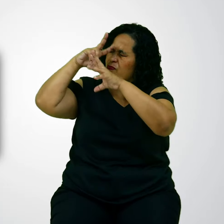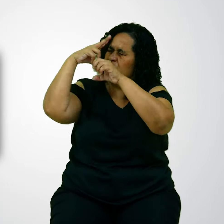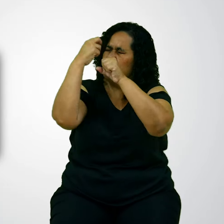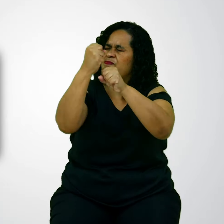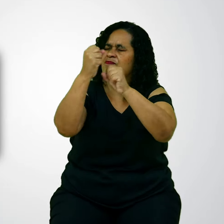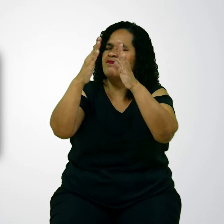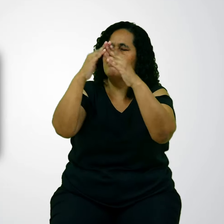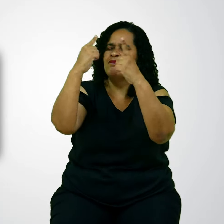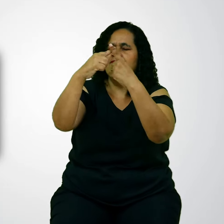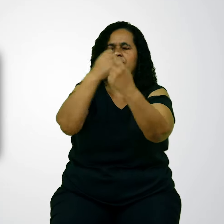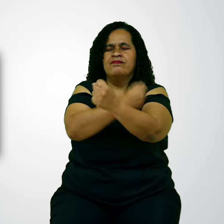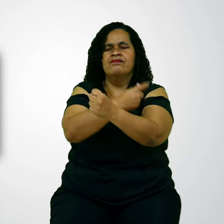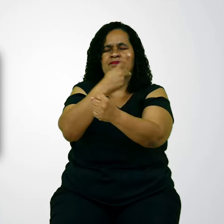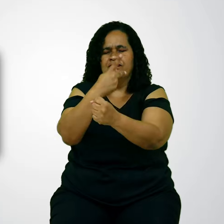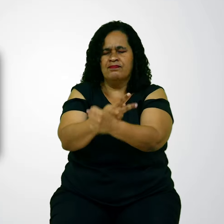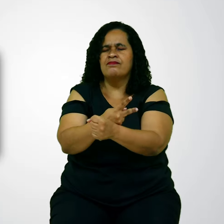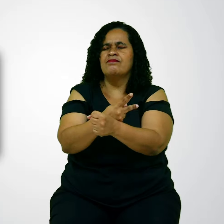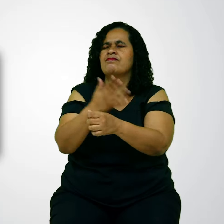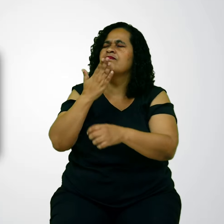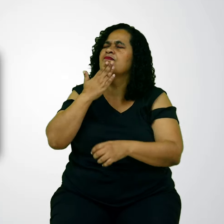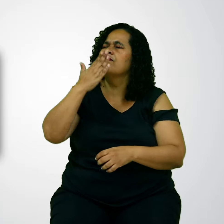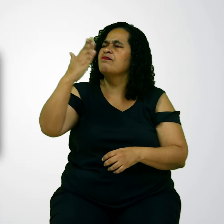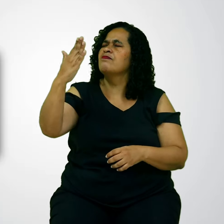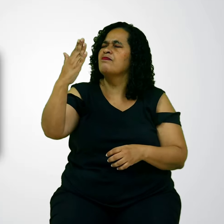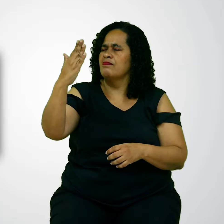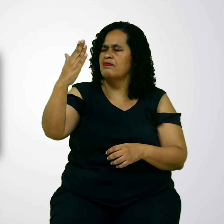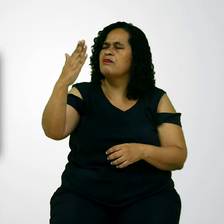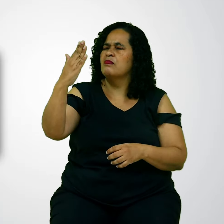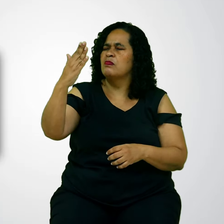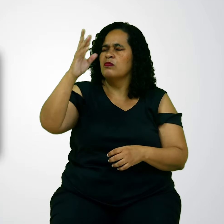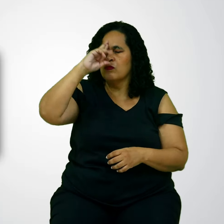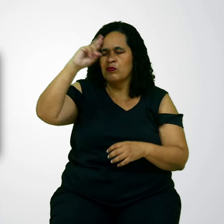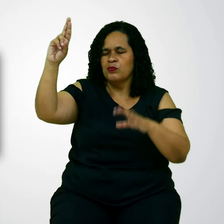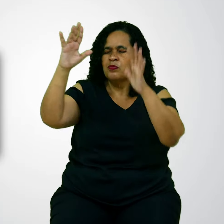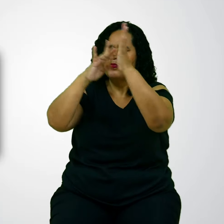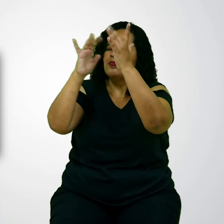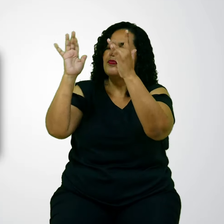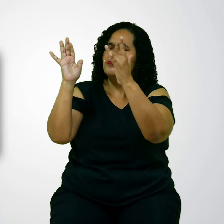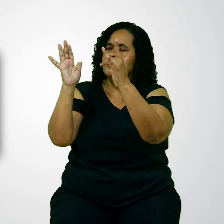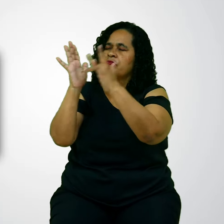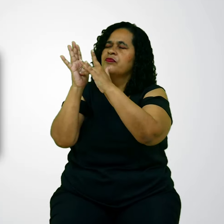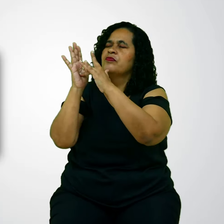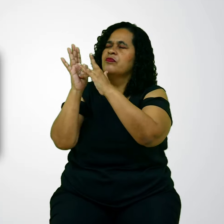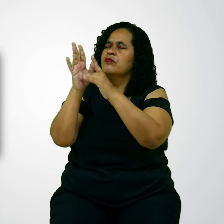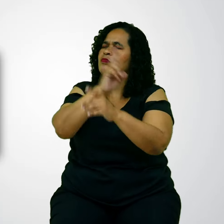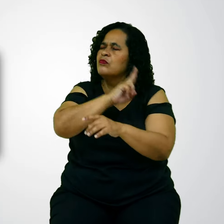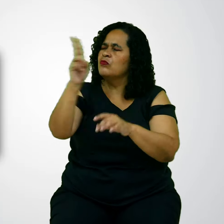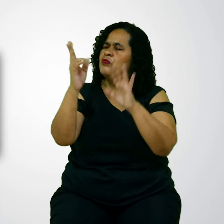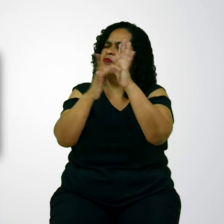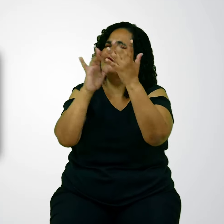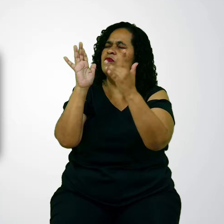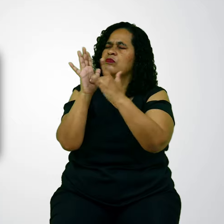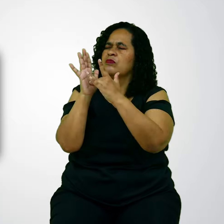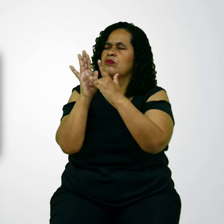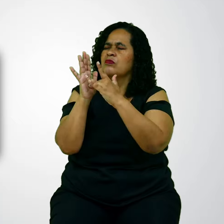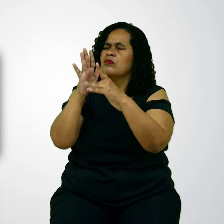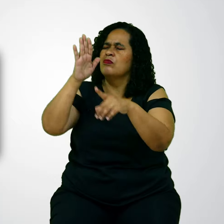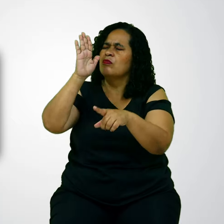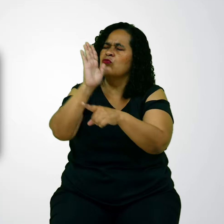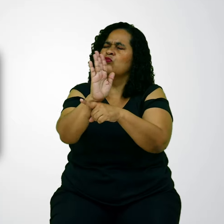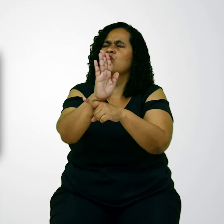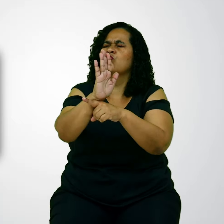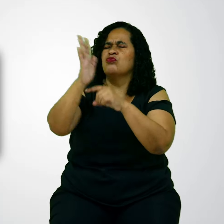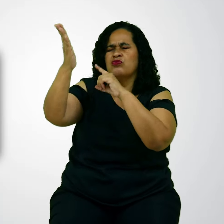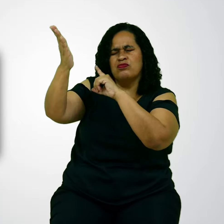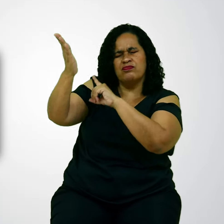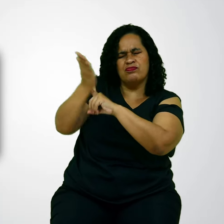geração. Eu peço pelos méritos do Senhor Jesus. Eu peço, Deus, no nome de Jesus, nos ajude a ter uma igreja